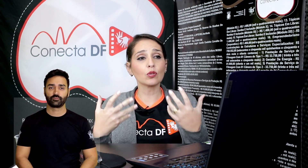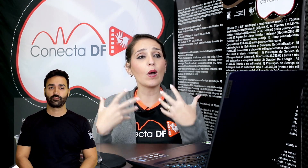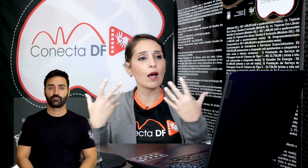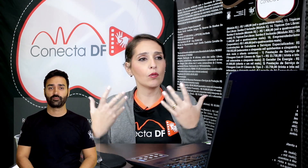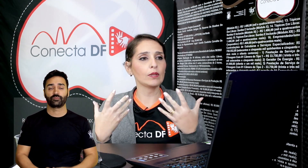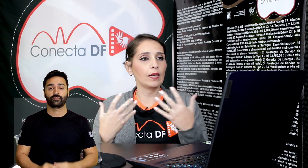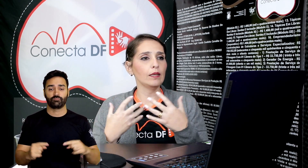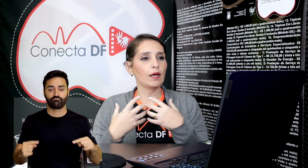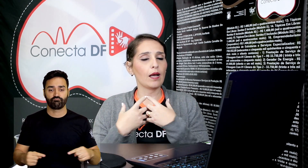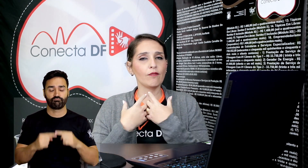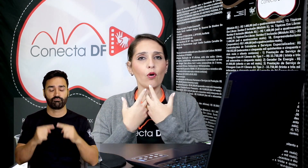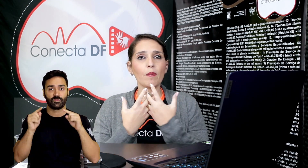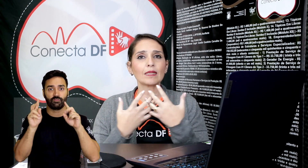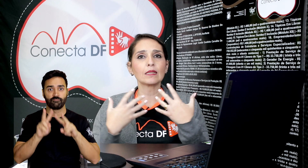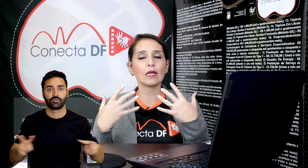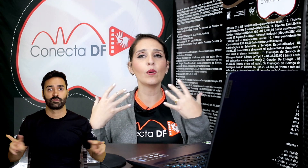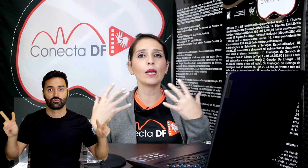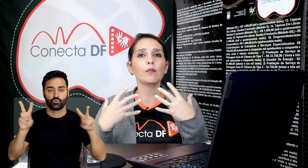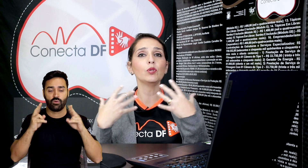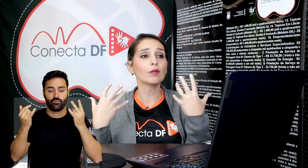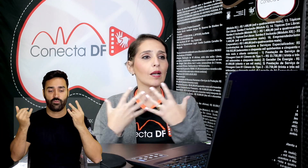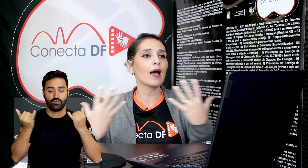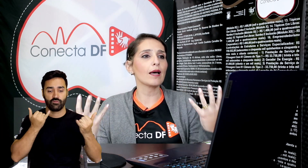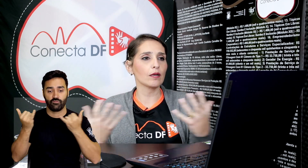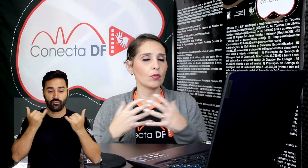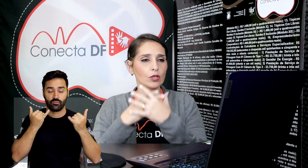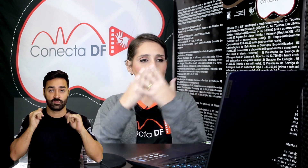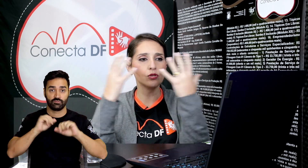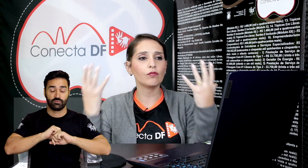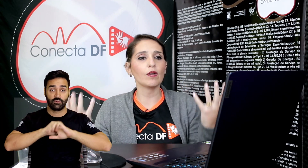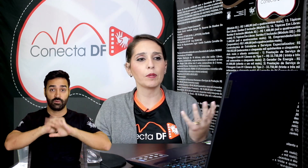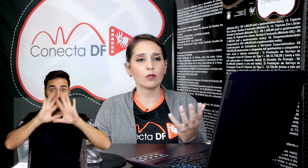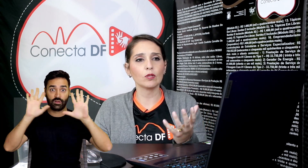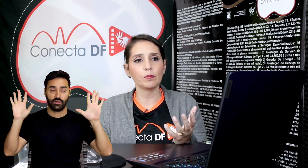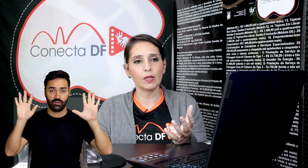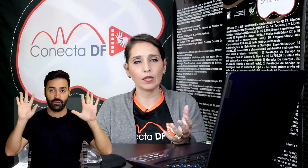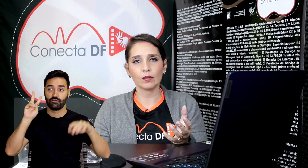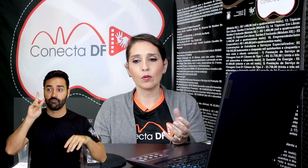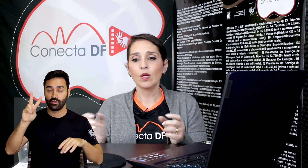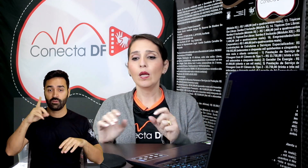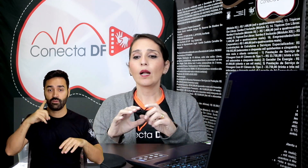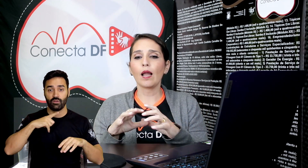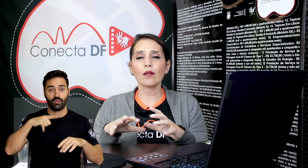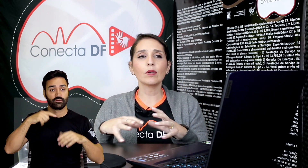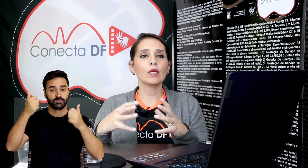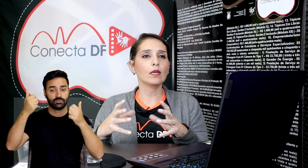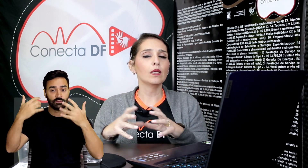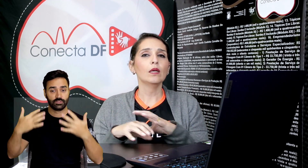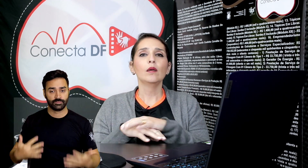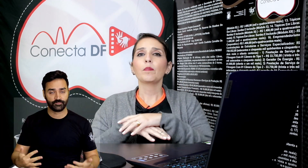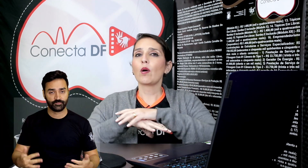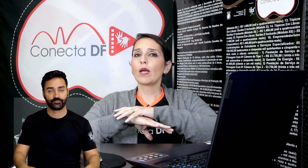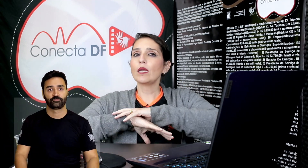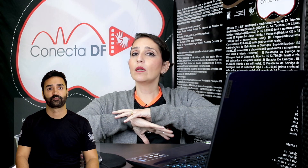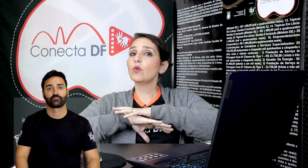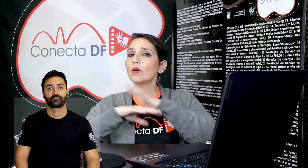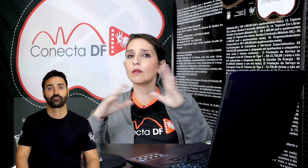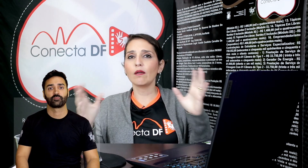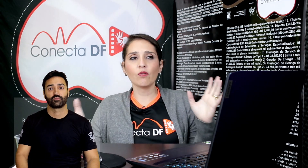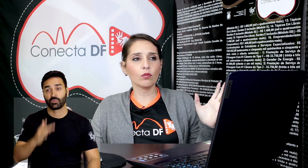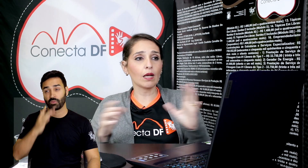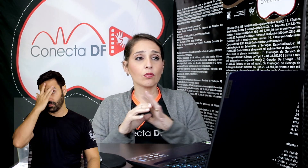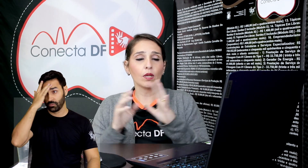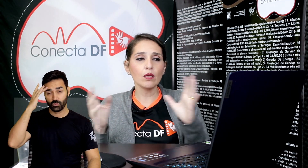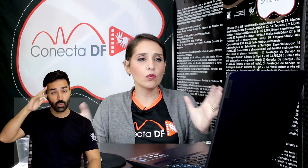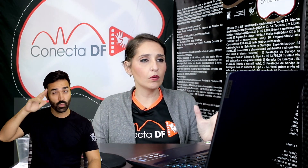muito visual, né? A informação, ela é muito clara quando a gente vê a pessoa explicando. Claro que, para alguém que nunca